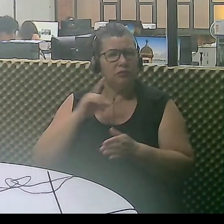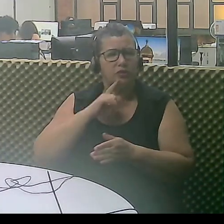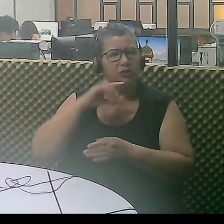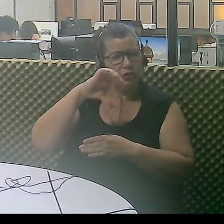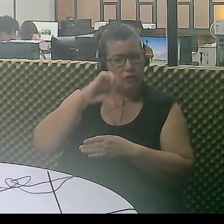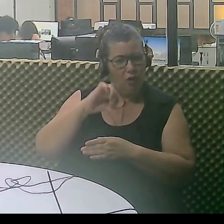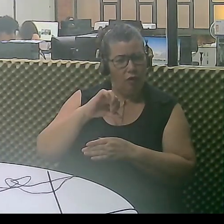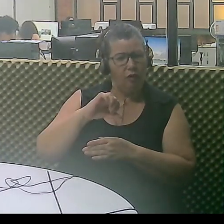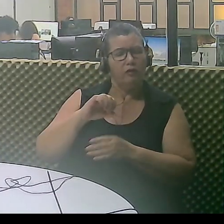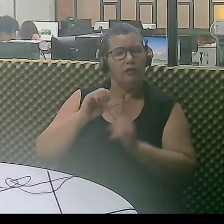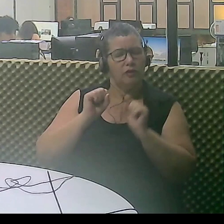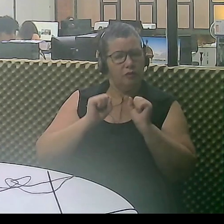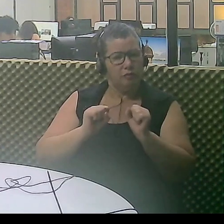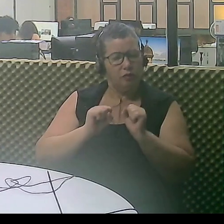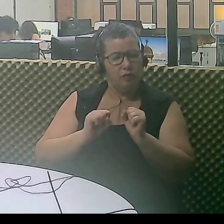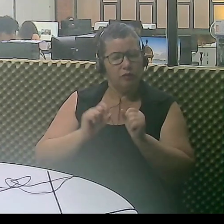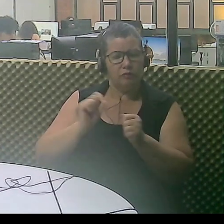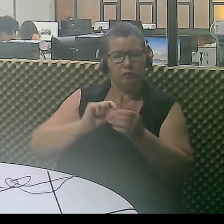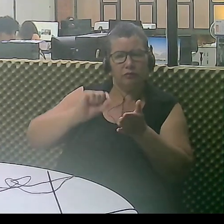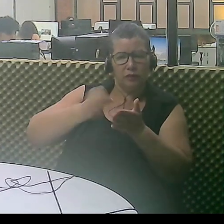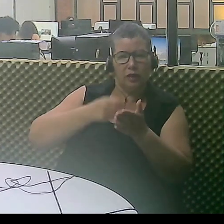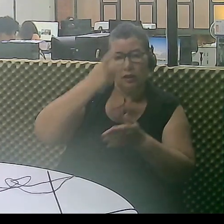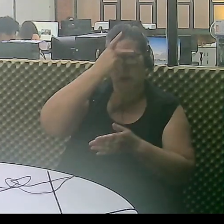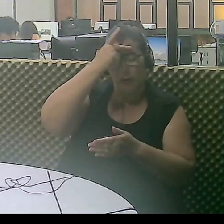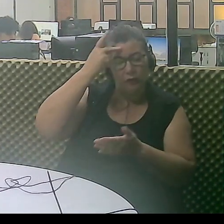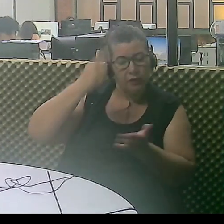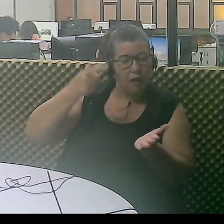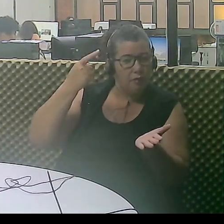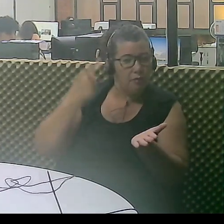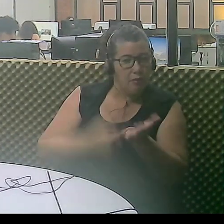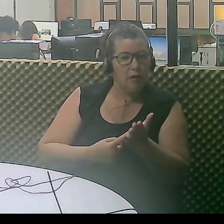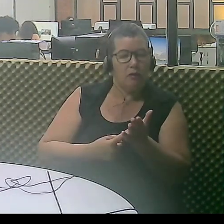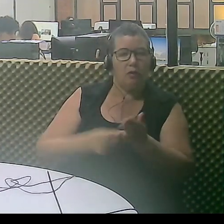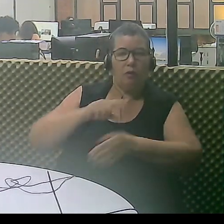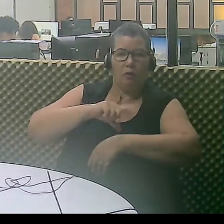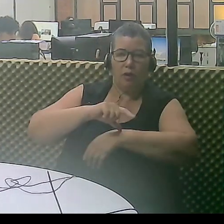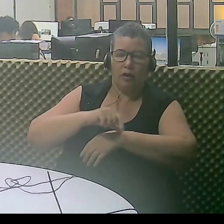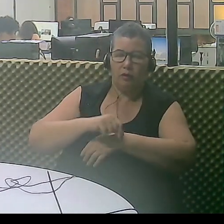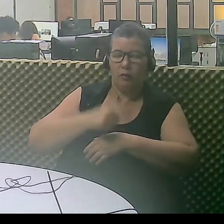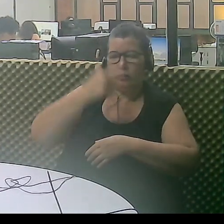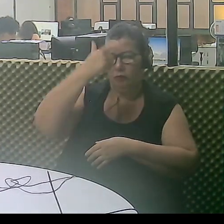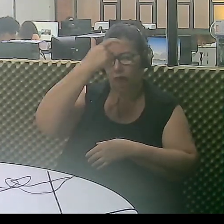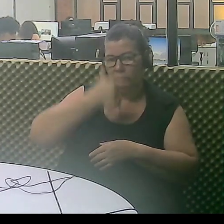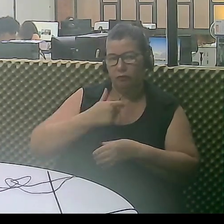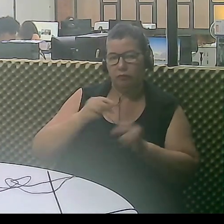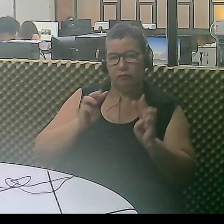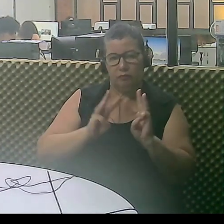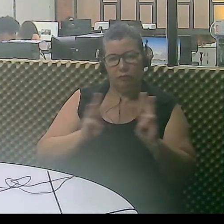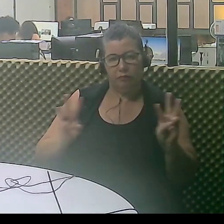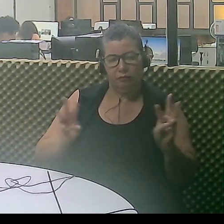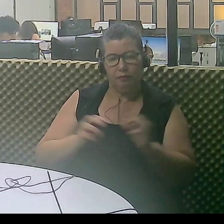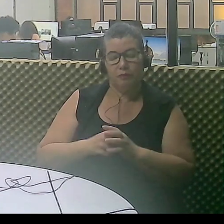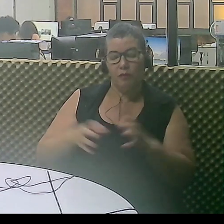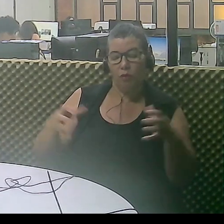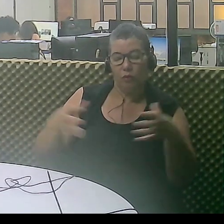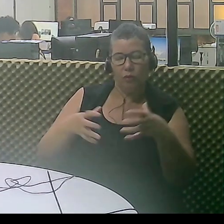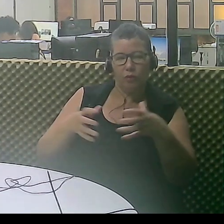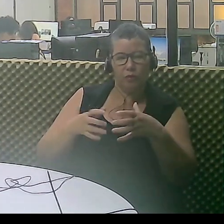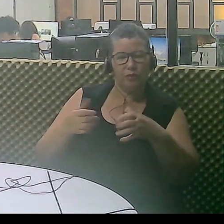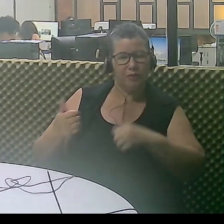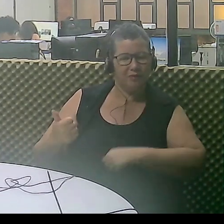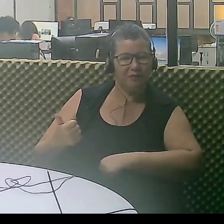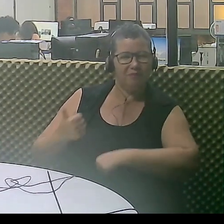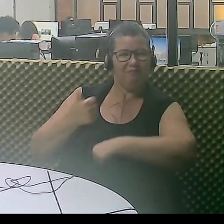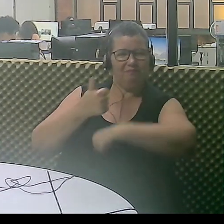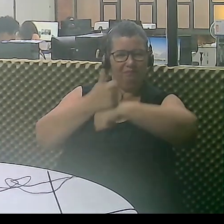atualização cadastral para aqueles que também agendam horário pelo Portal Cidadão. A equipe de alto rendimento da Prefeitura